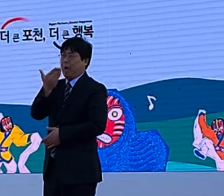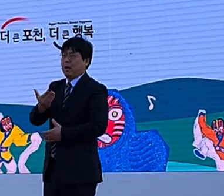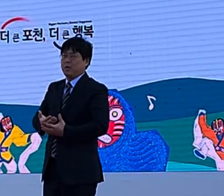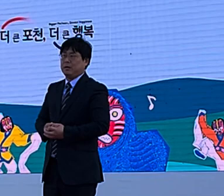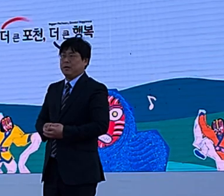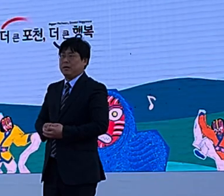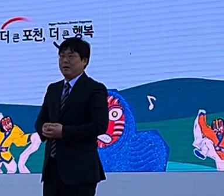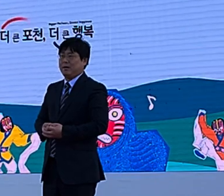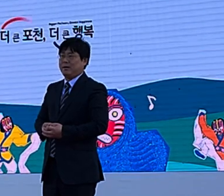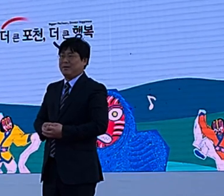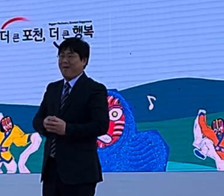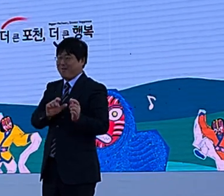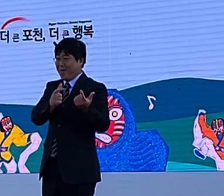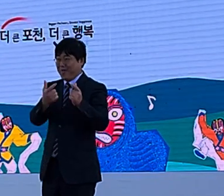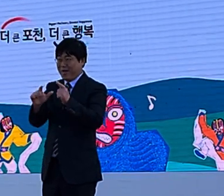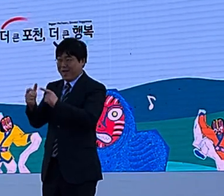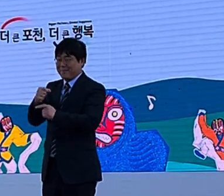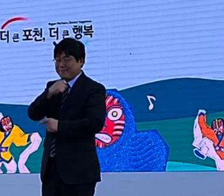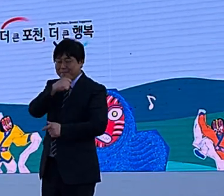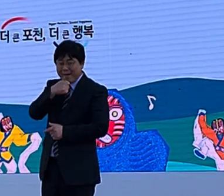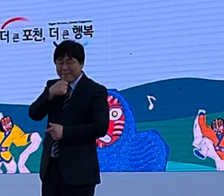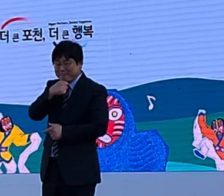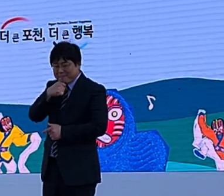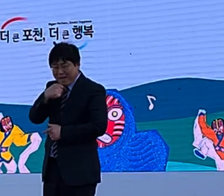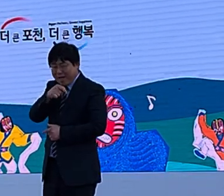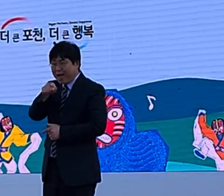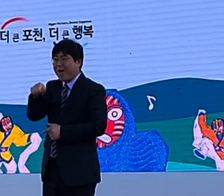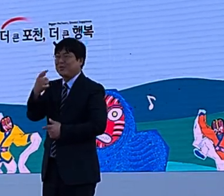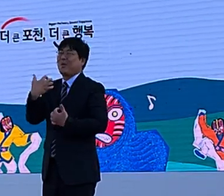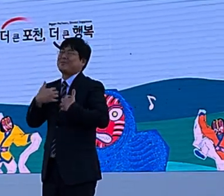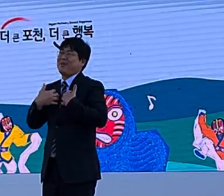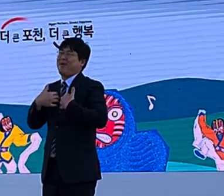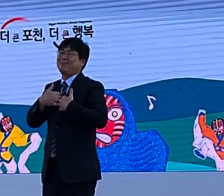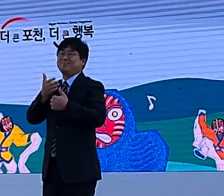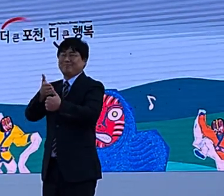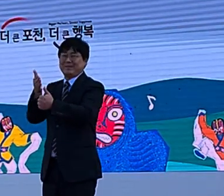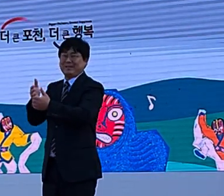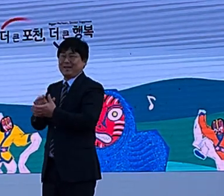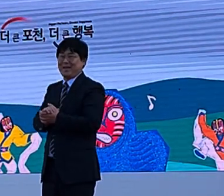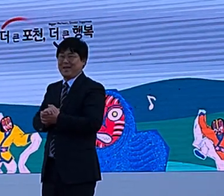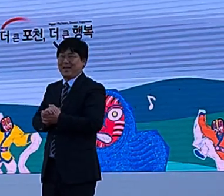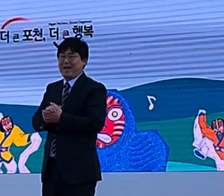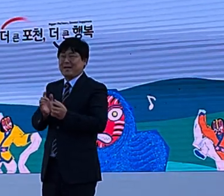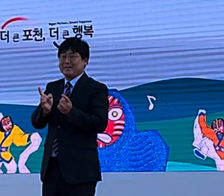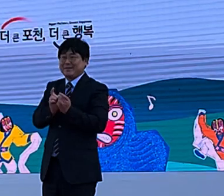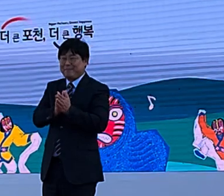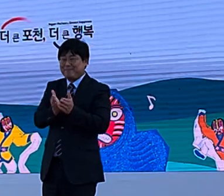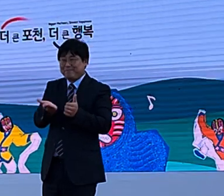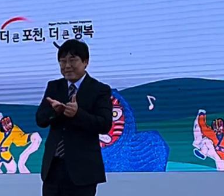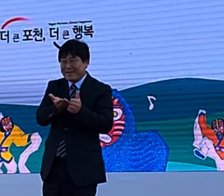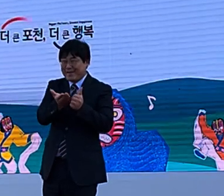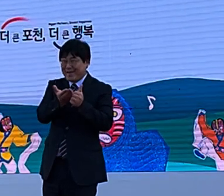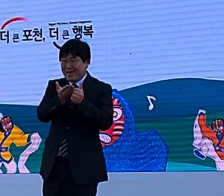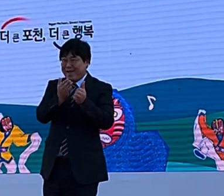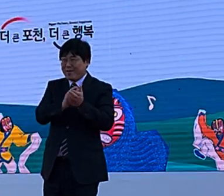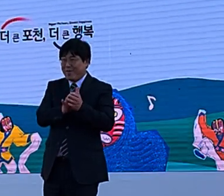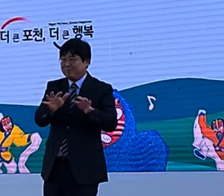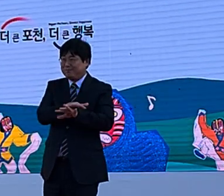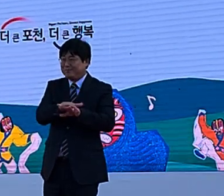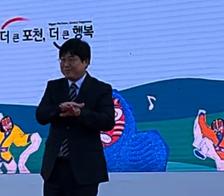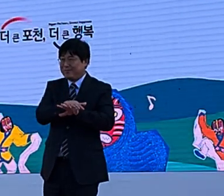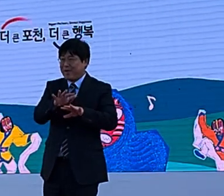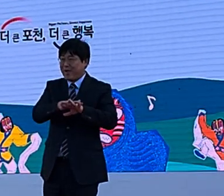다양한 포천의 맛과 풍미를 즐겨 주시길 바라며 포천에서 직접 기르고 수확한 다양한